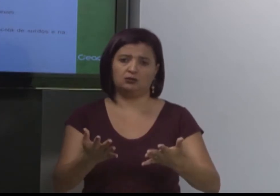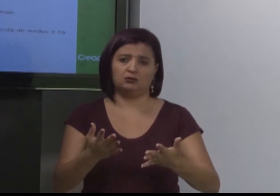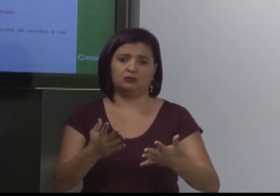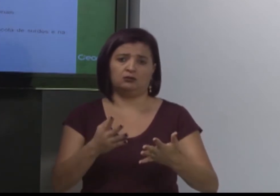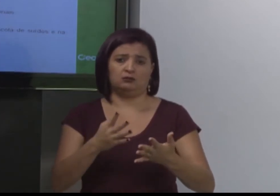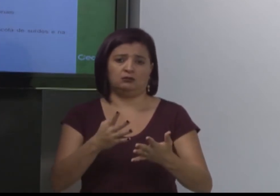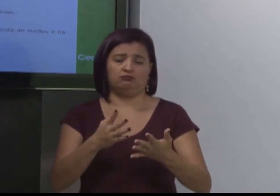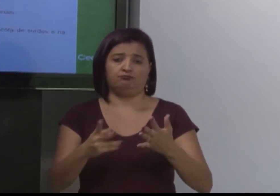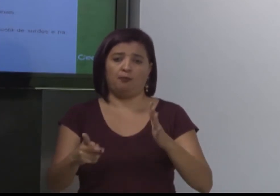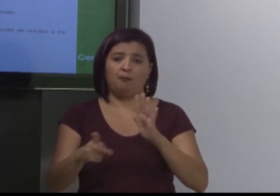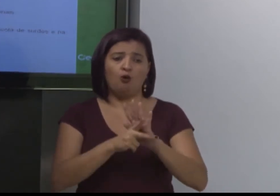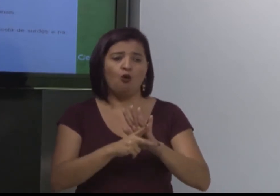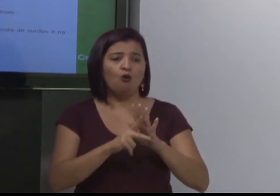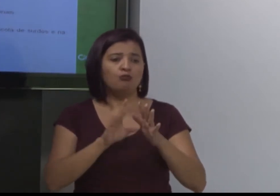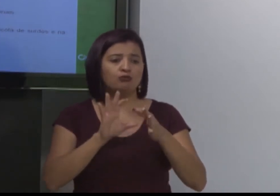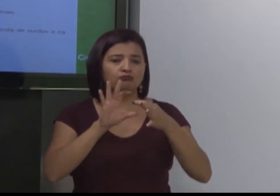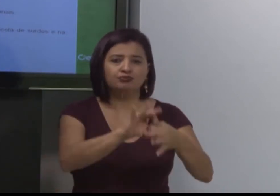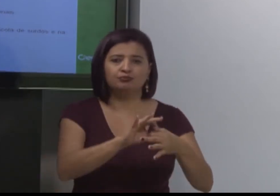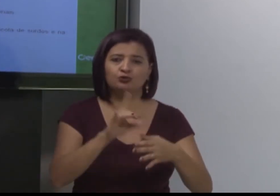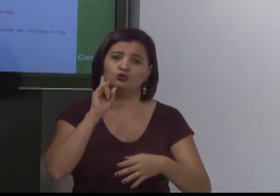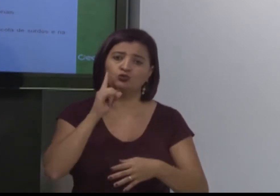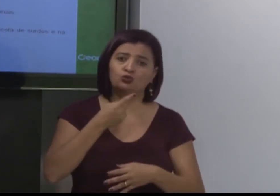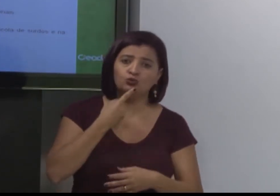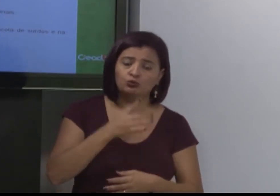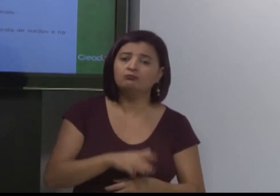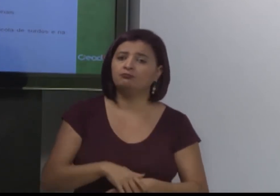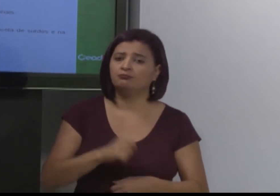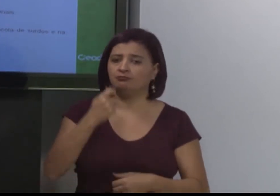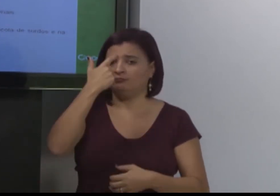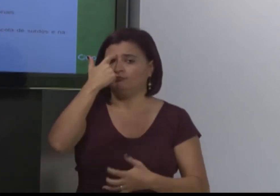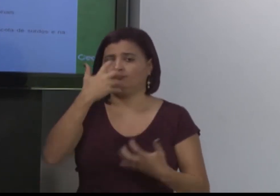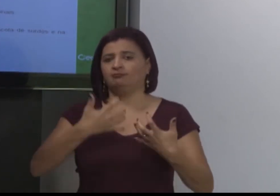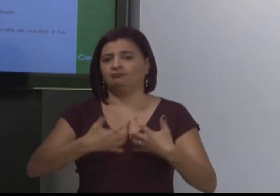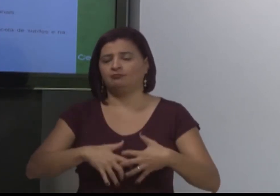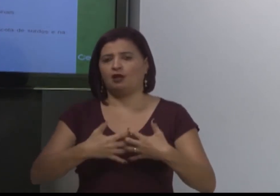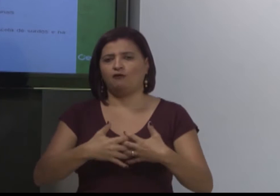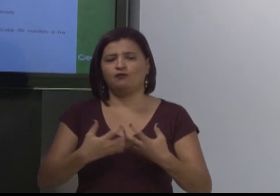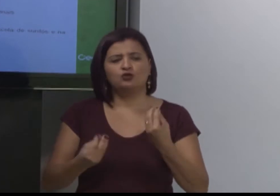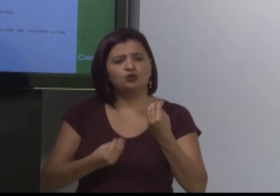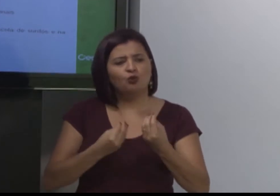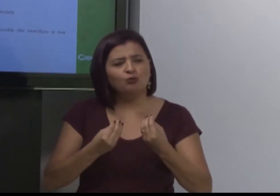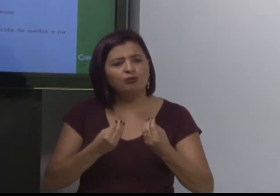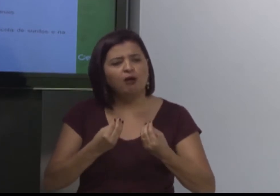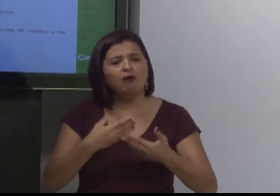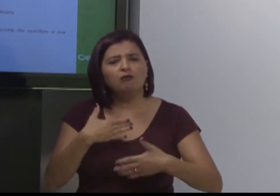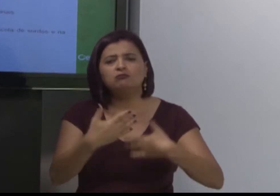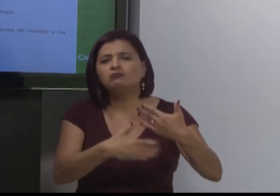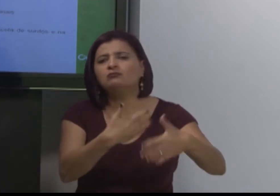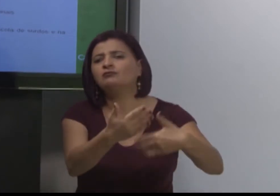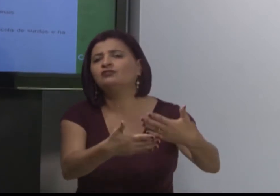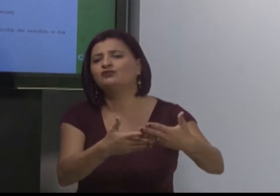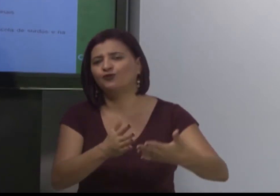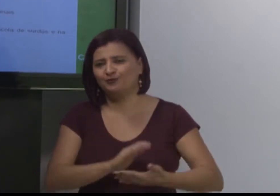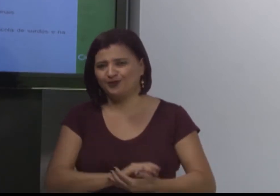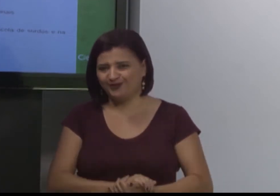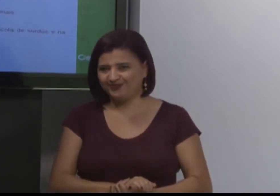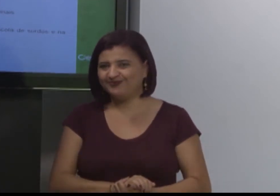que estão vinculadas aos surdos? Vamos refletir. Como se dá esse processo? O que está faltando? O